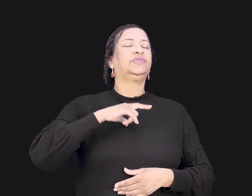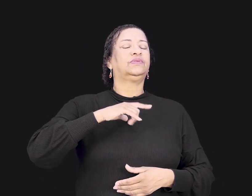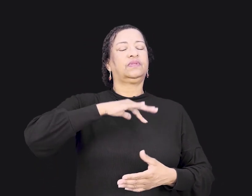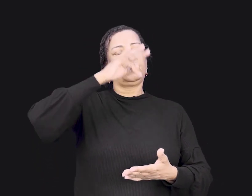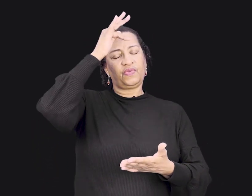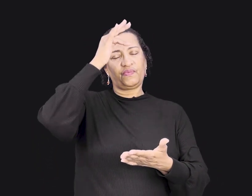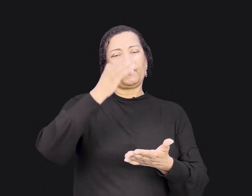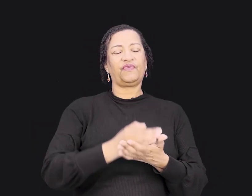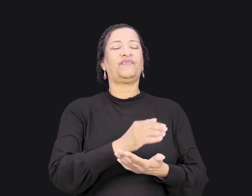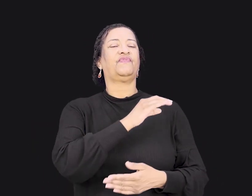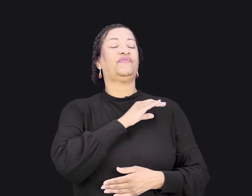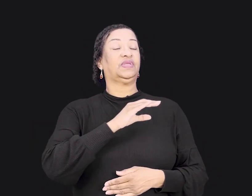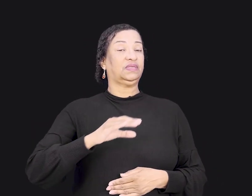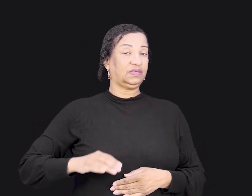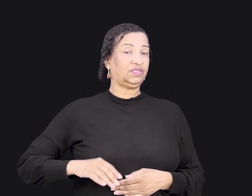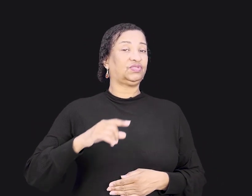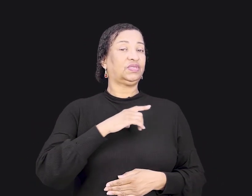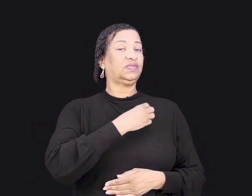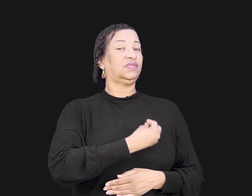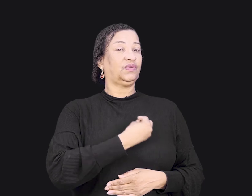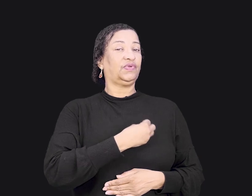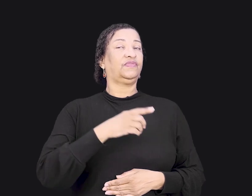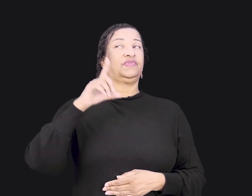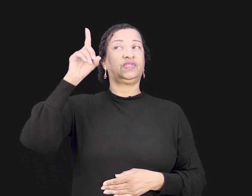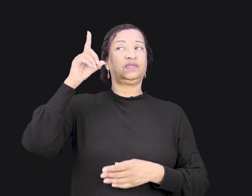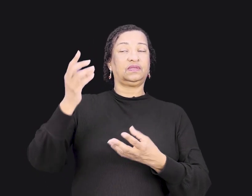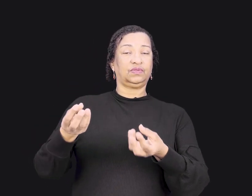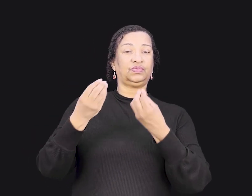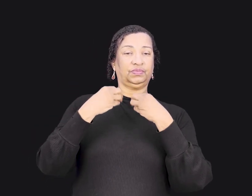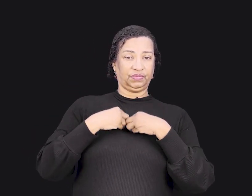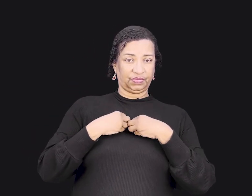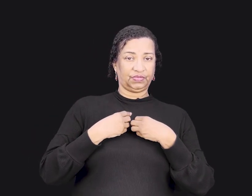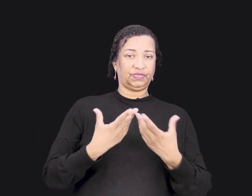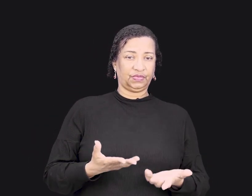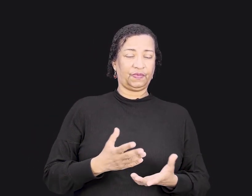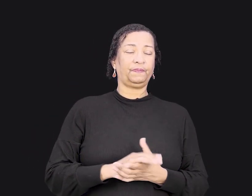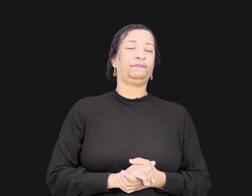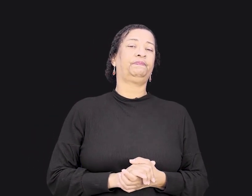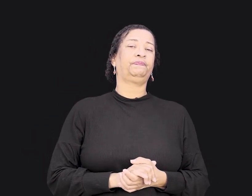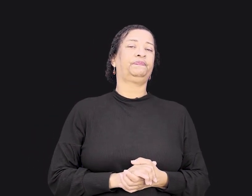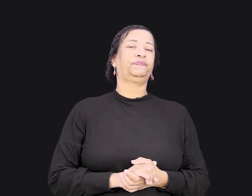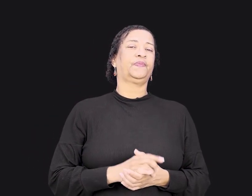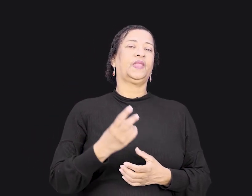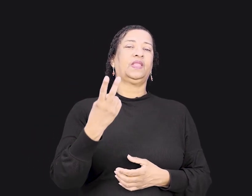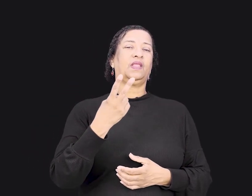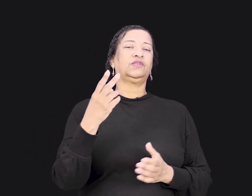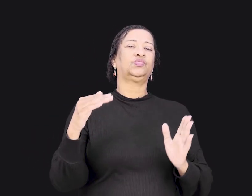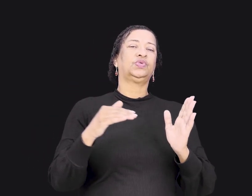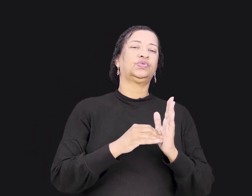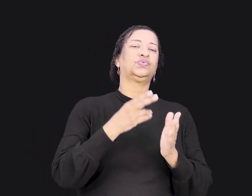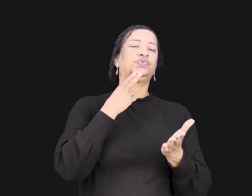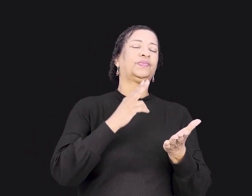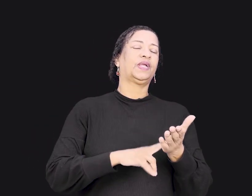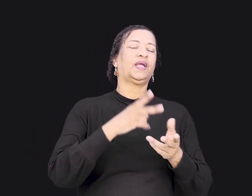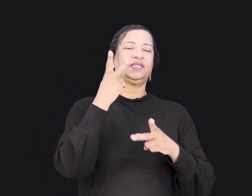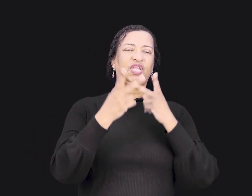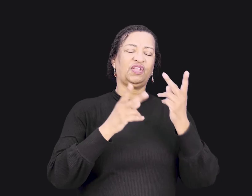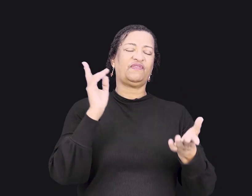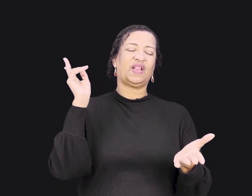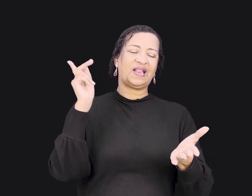Cristo, que temos a vida que Cristo veio nos trazer? Nas 2 últimas cartas, João enfatiza a verdade que Cristo